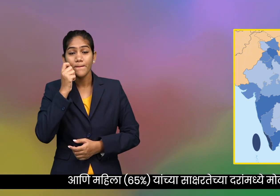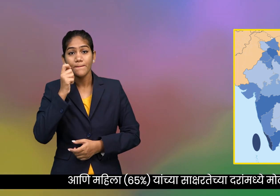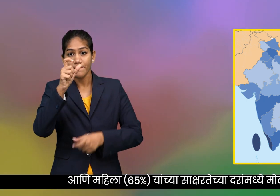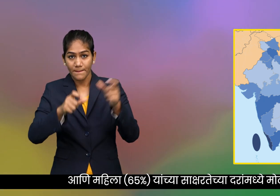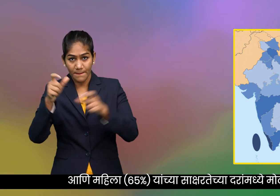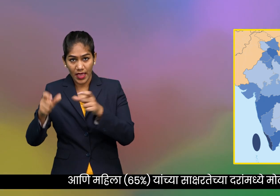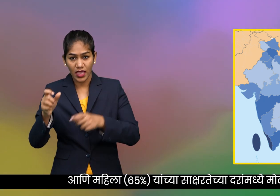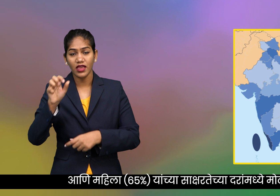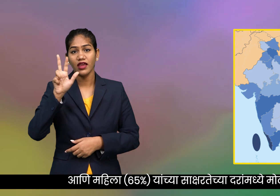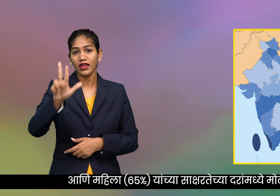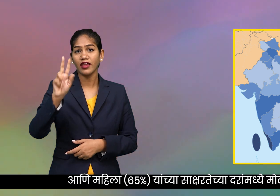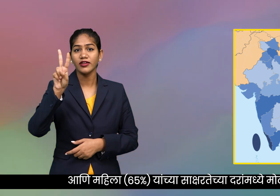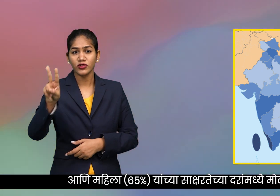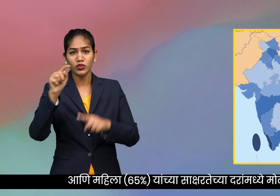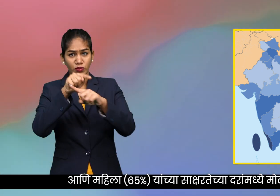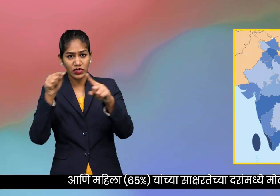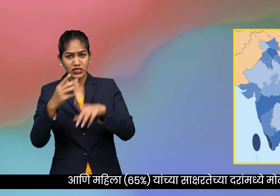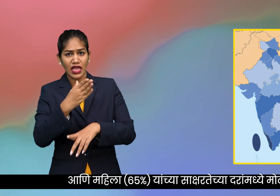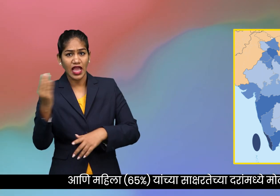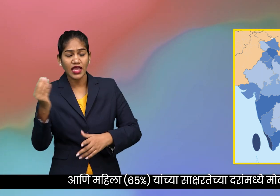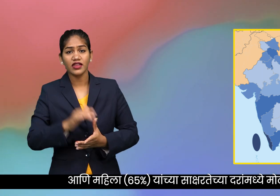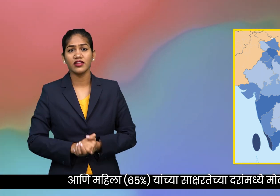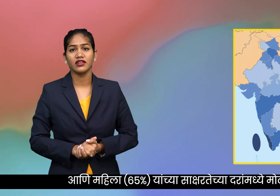साक्षरतेच्या दरांमध्ये मोठी असमानता आहे.